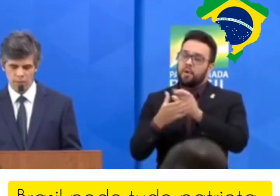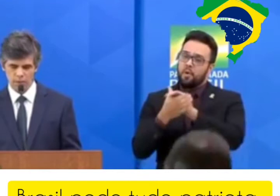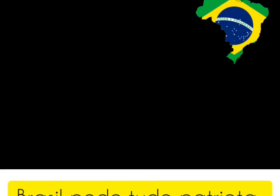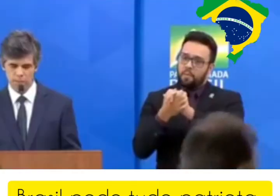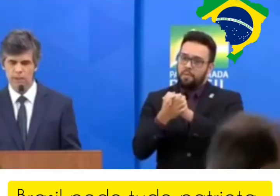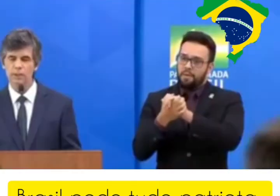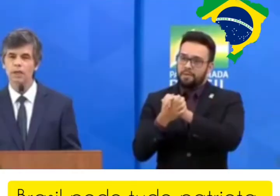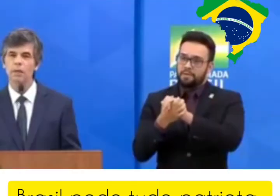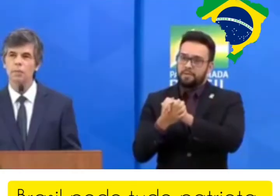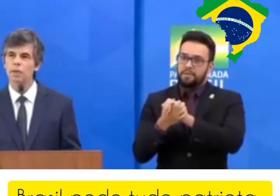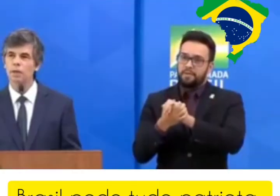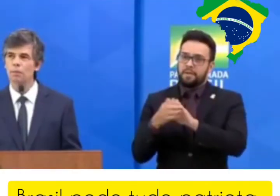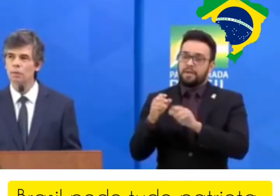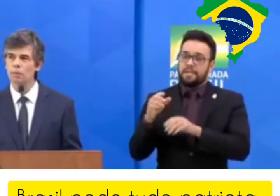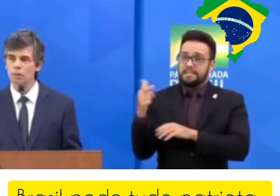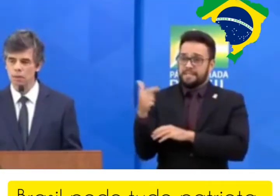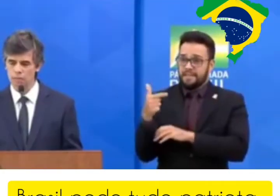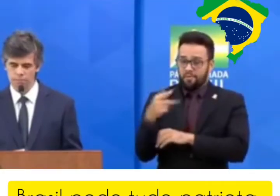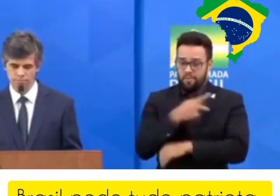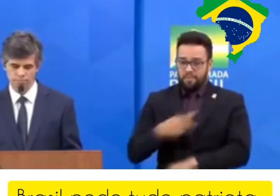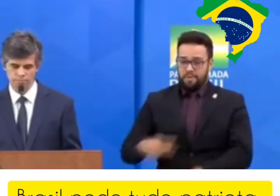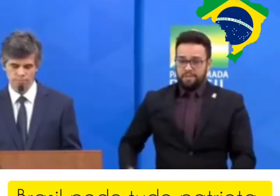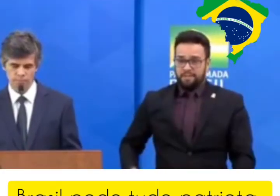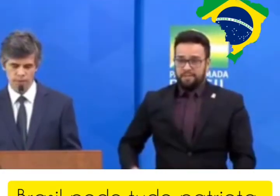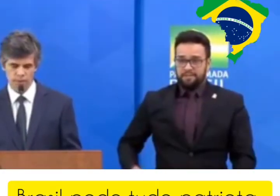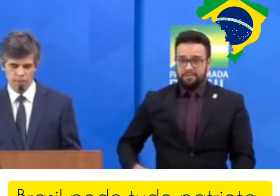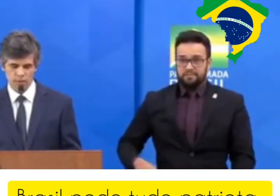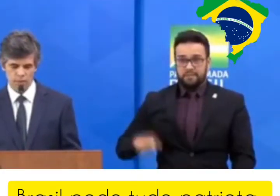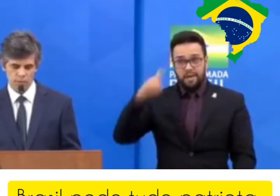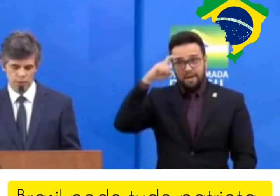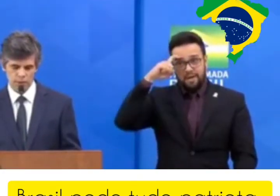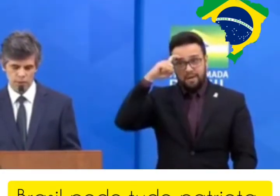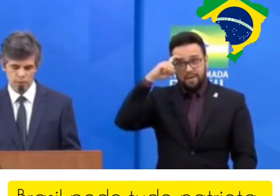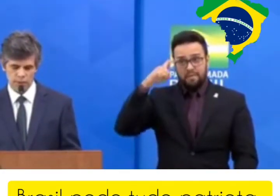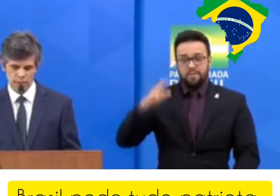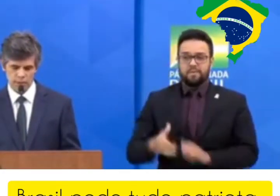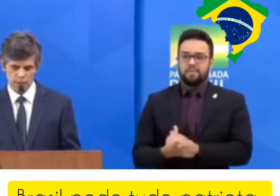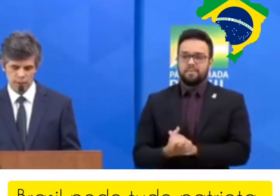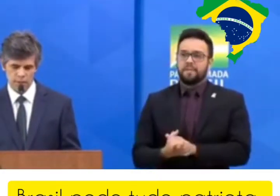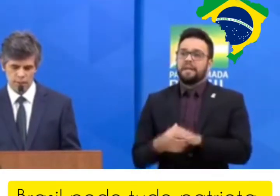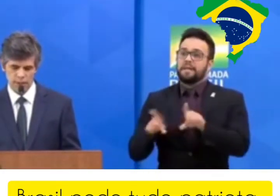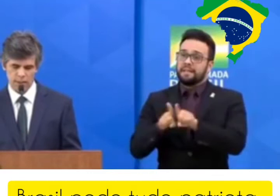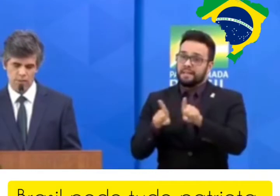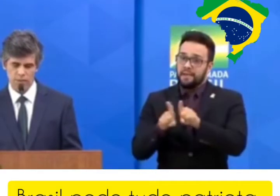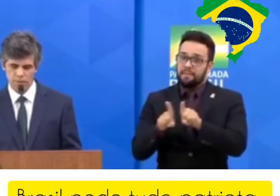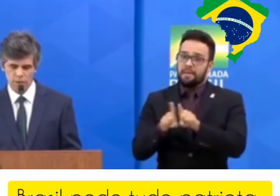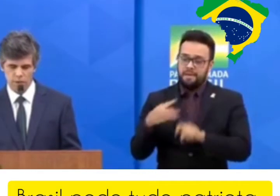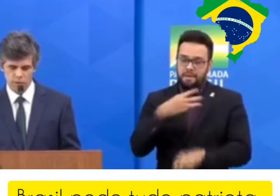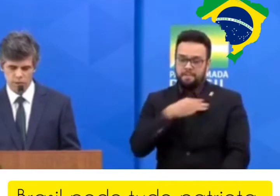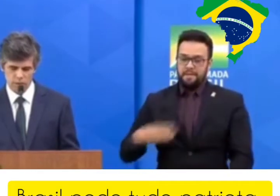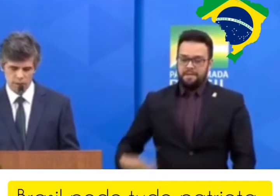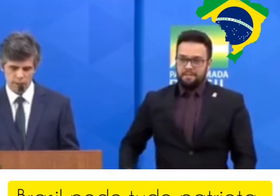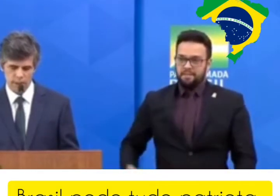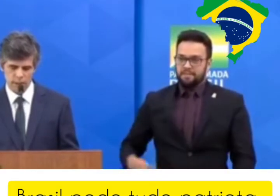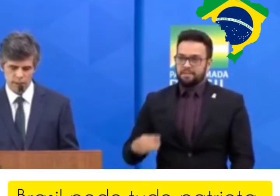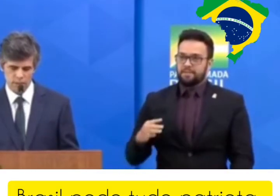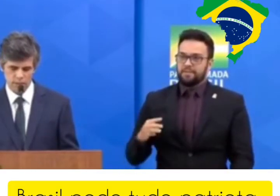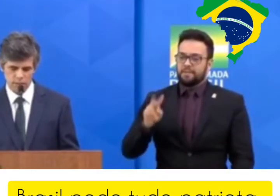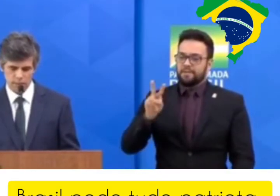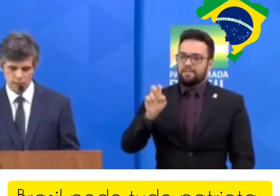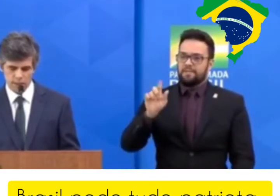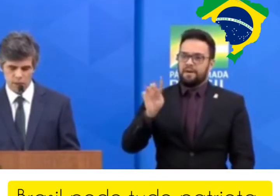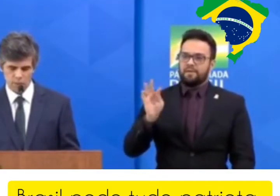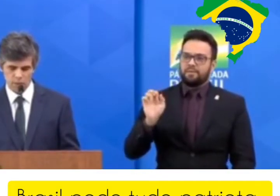senhor vice-presidente da República, Hamilton Mourão, o ministro do Estado, chefe da Casa Civil, Walter Souza Braga